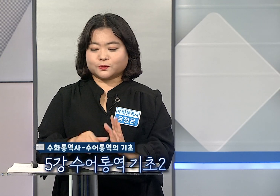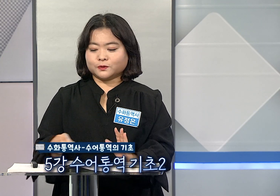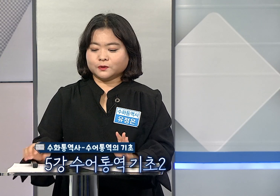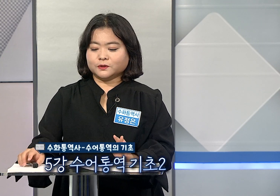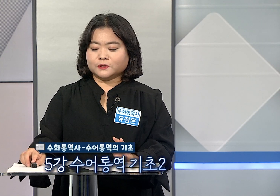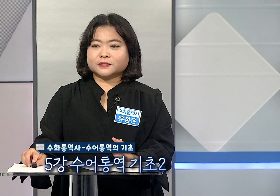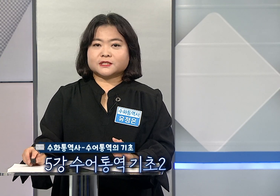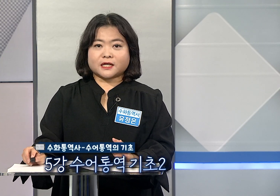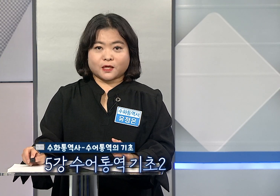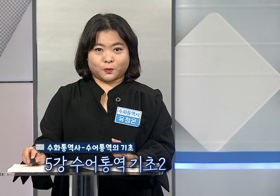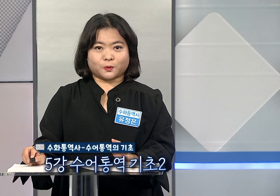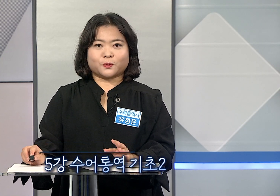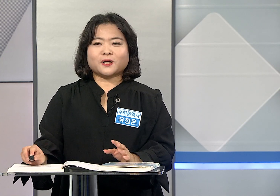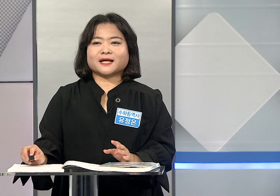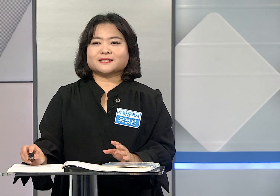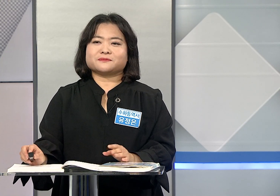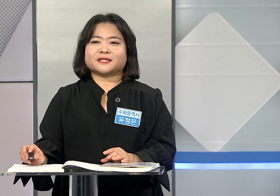시간으로 시작해 보도록 하겠습니다.